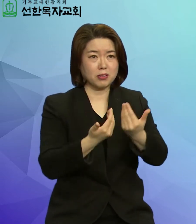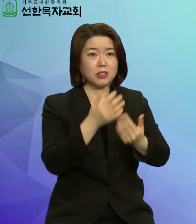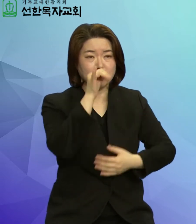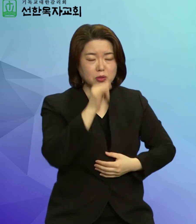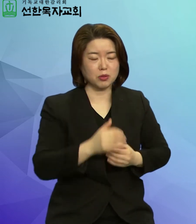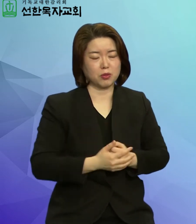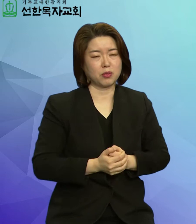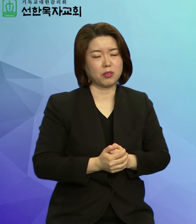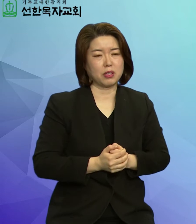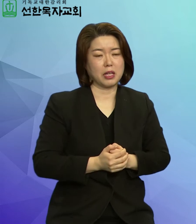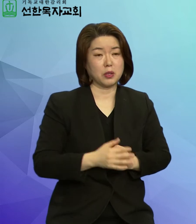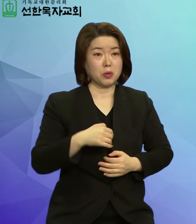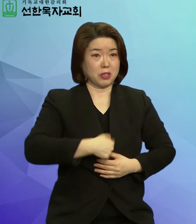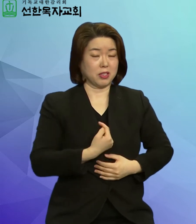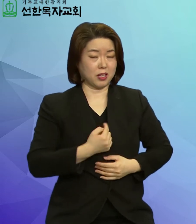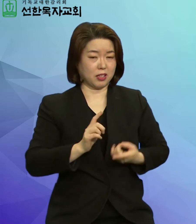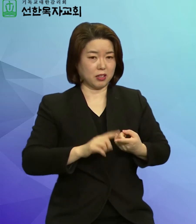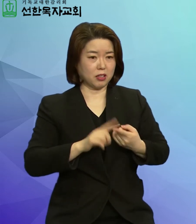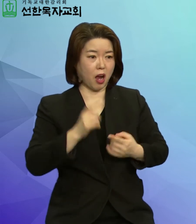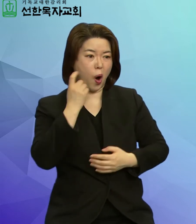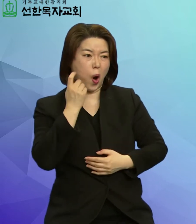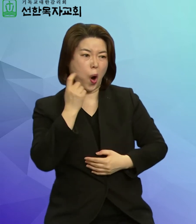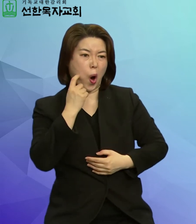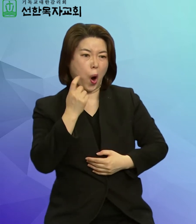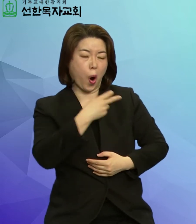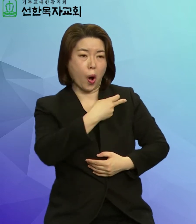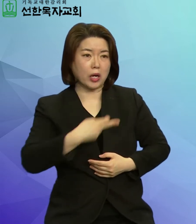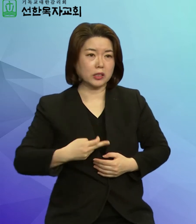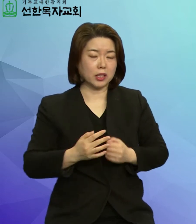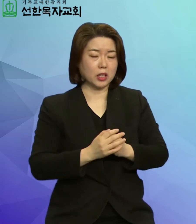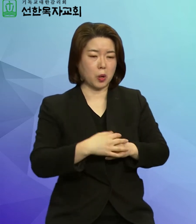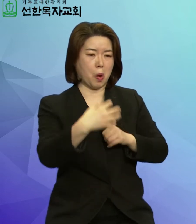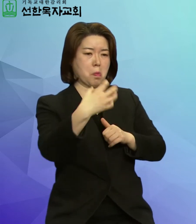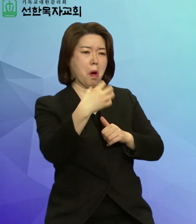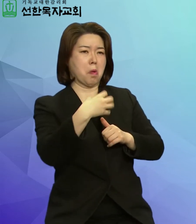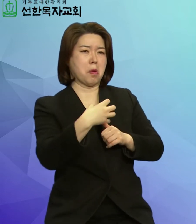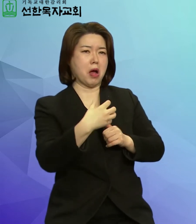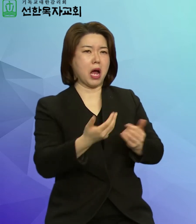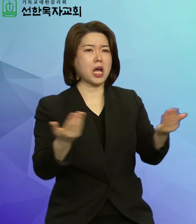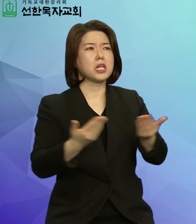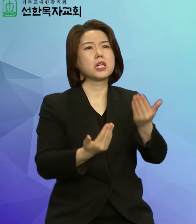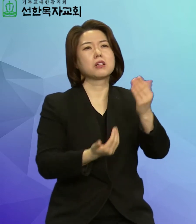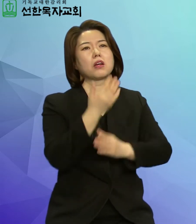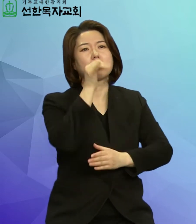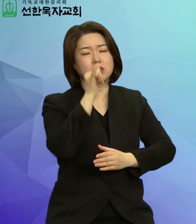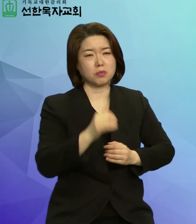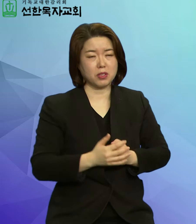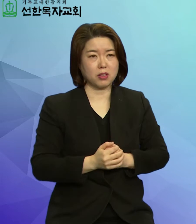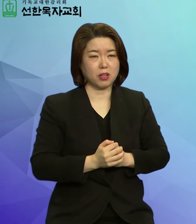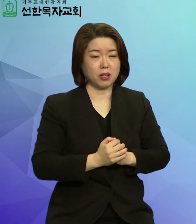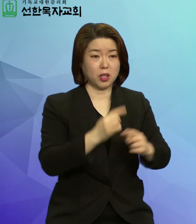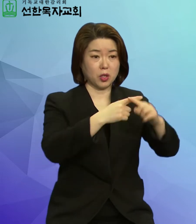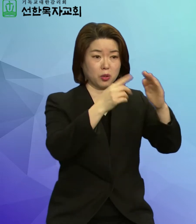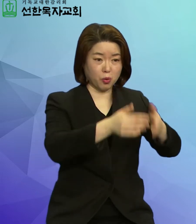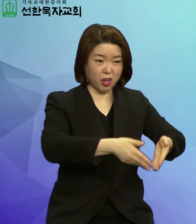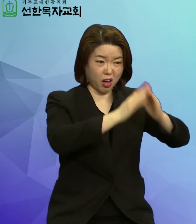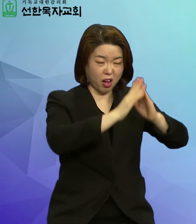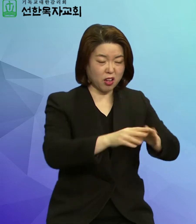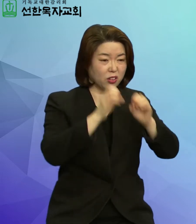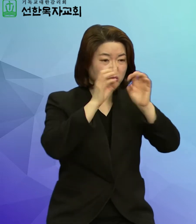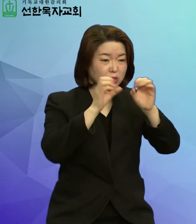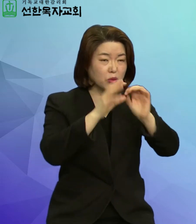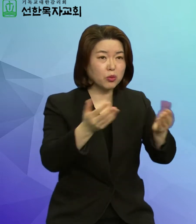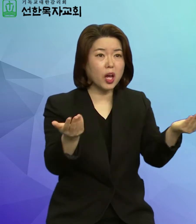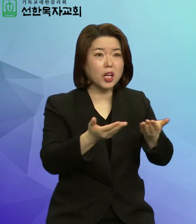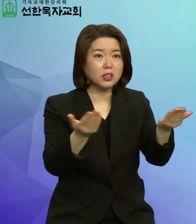일어나고 심지어 자기를 거짓 사도라고 매도하고 공격하는 일까지 있었습니다. 교회를